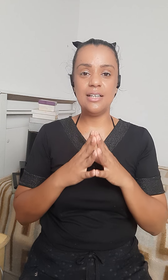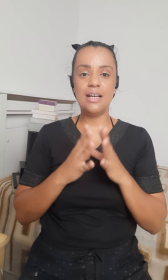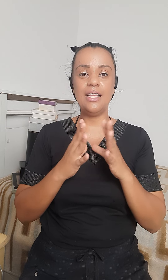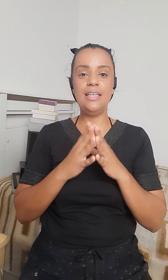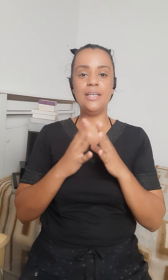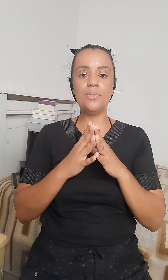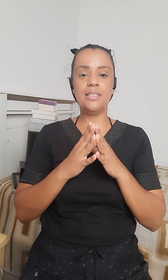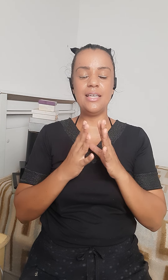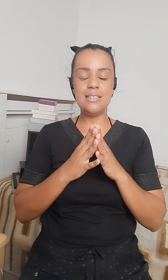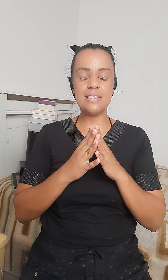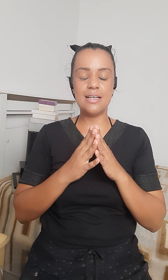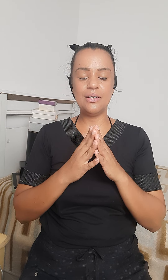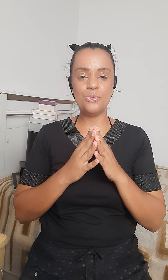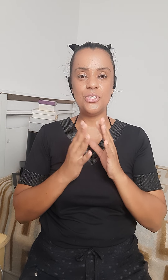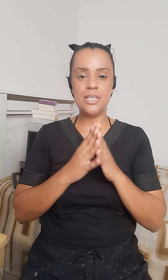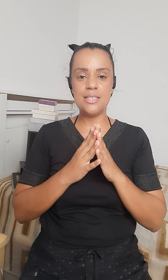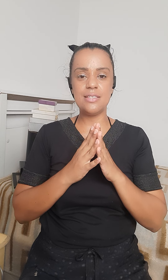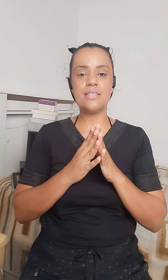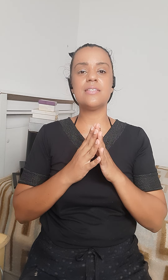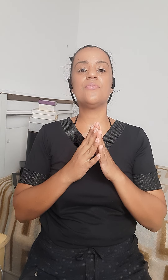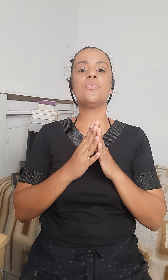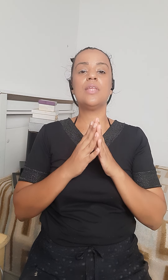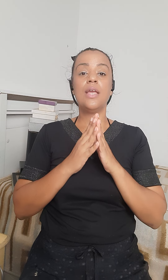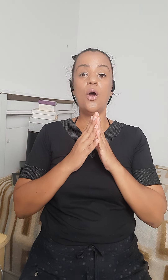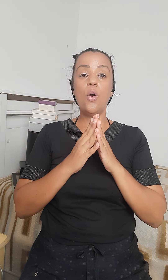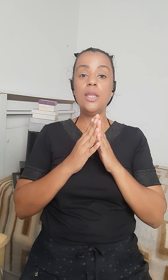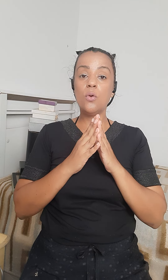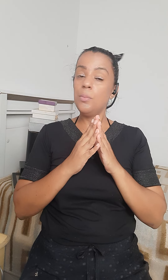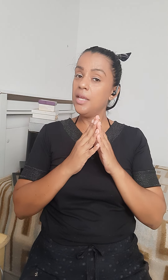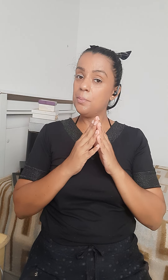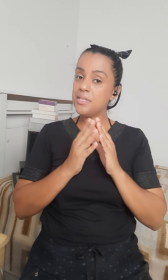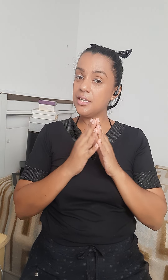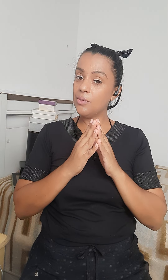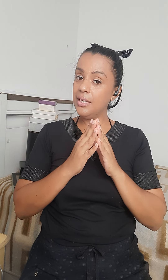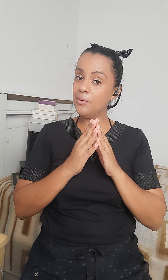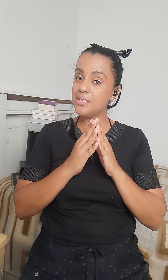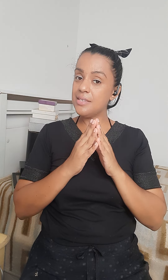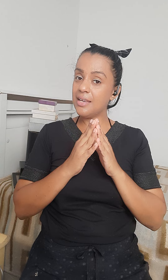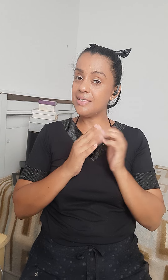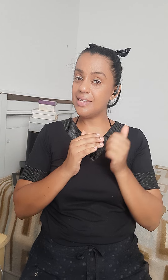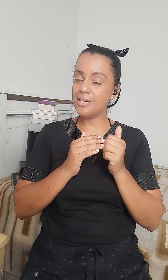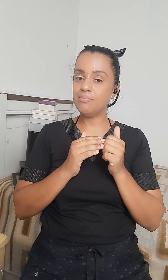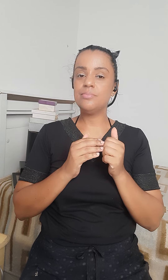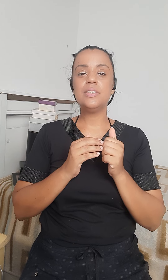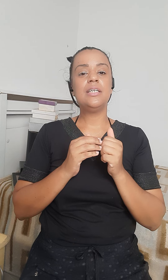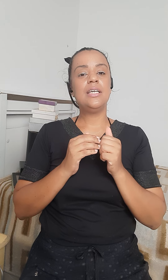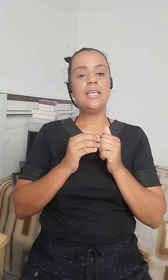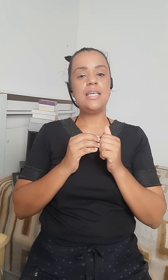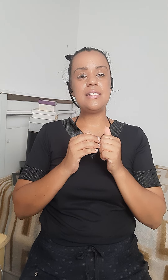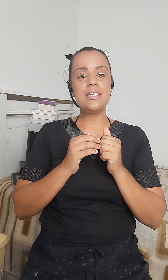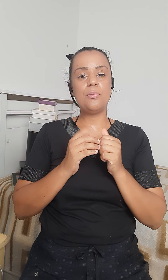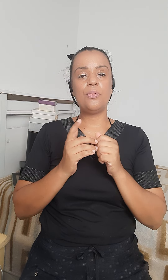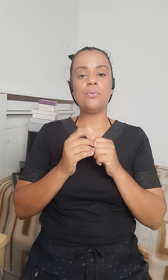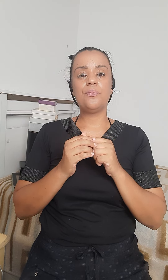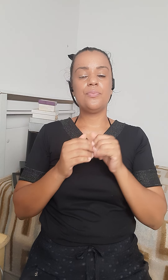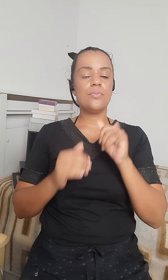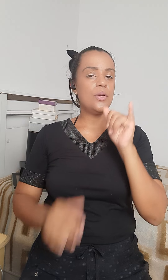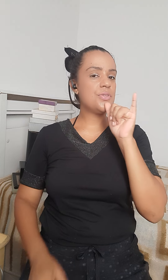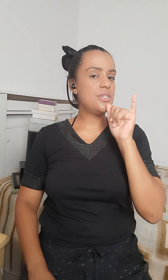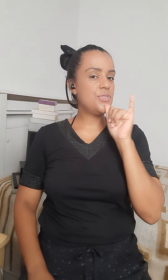a língua deles lá, os chineses. Olha como representam a língua de sinais lá. Exemplo, ó o sinal de